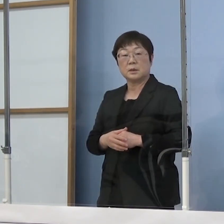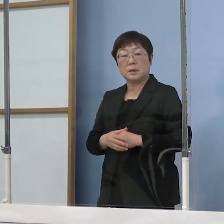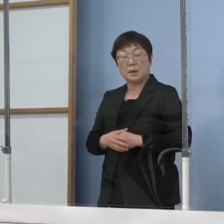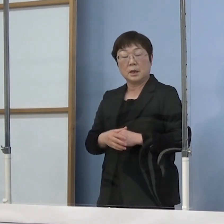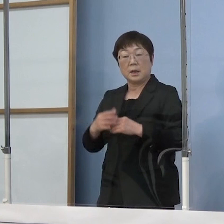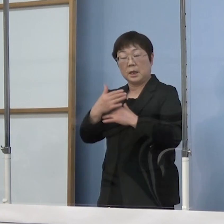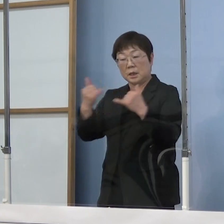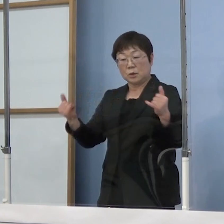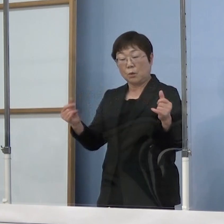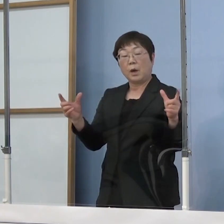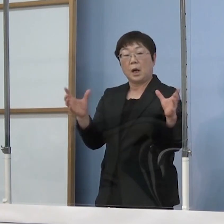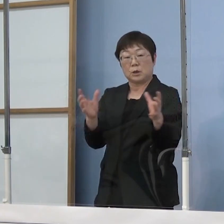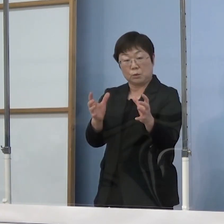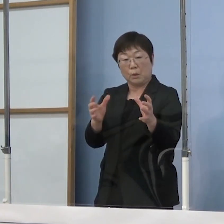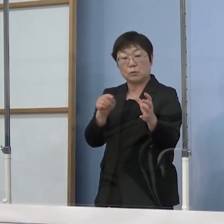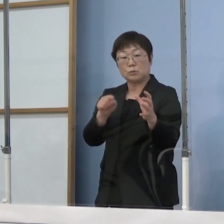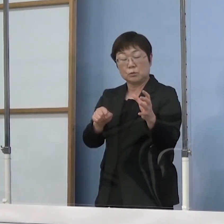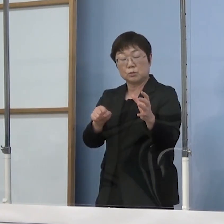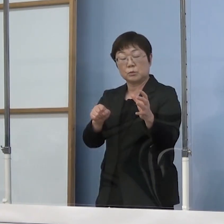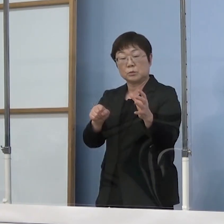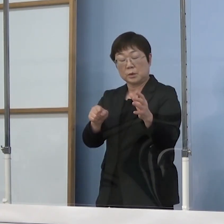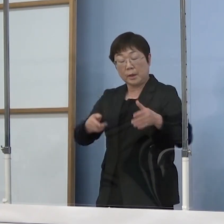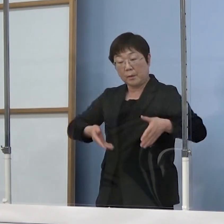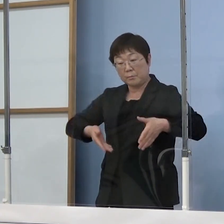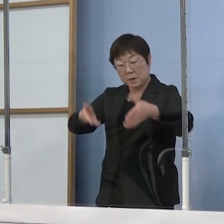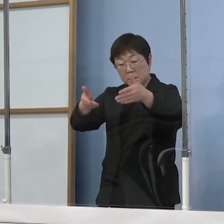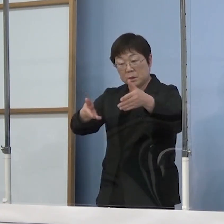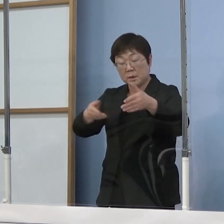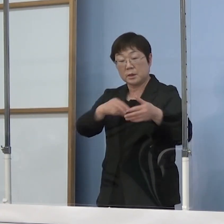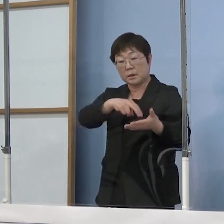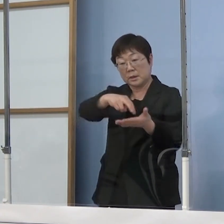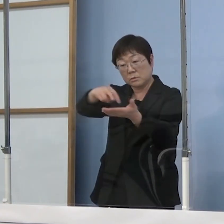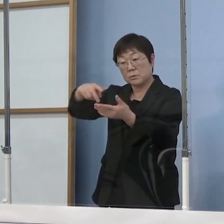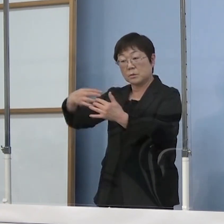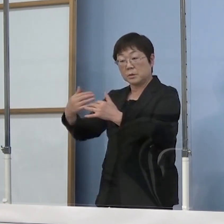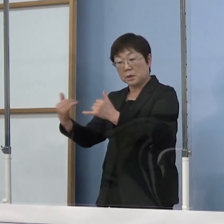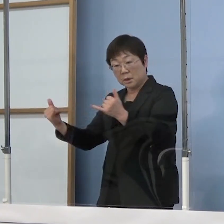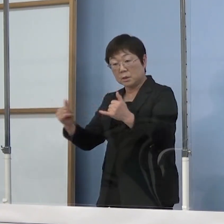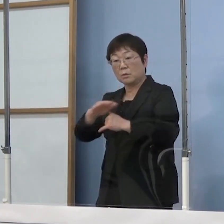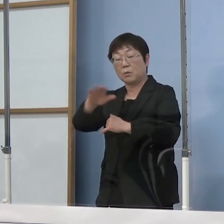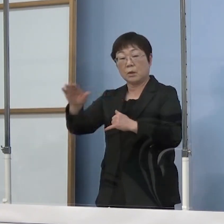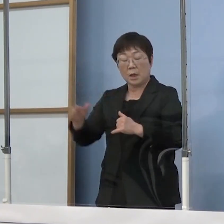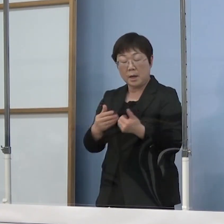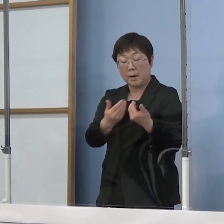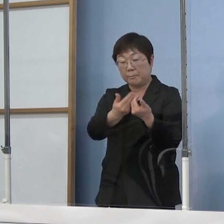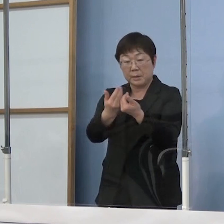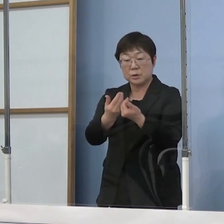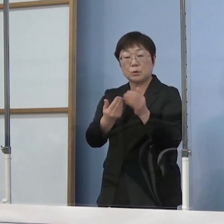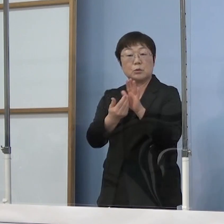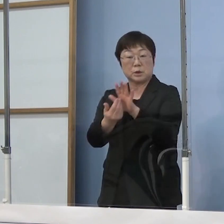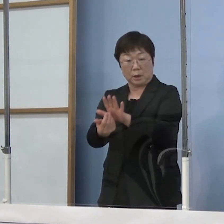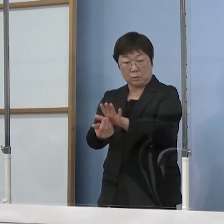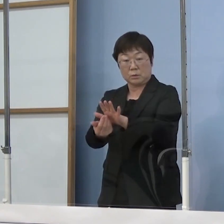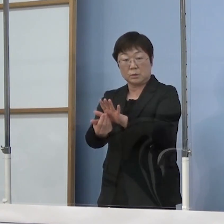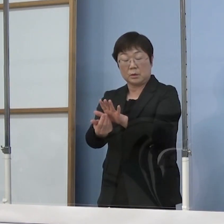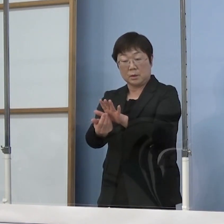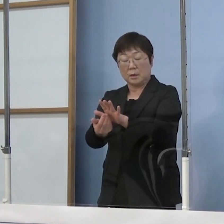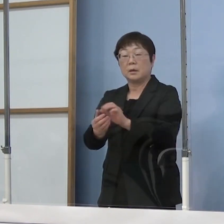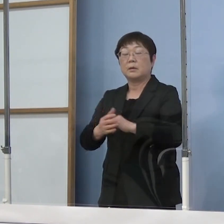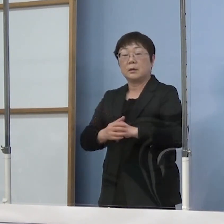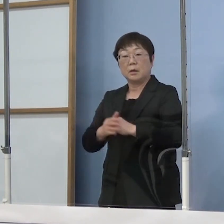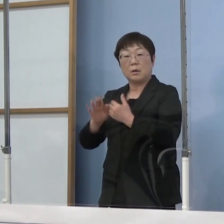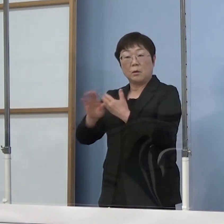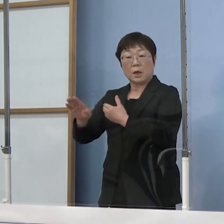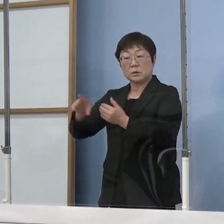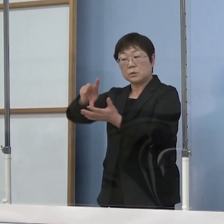人が集まると。ただ、ここも沿道の皆さん方に、そのなるべく密にならないようにと。まあ、割と他の